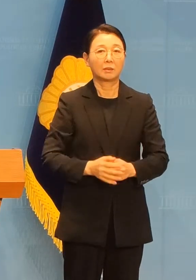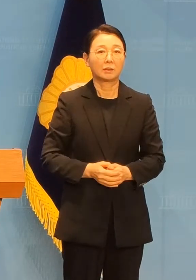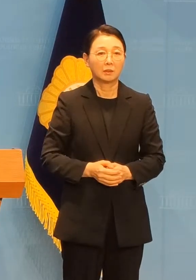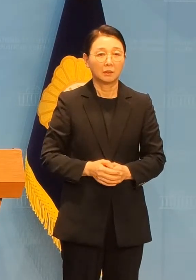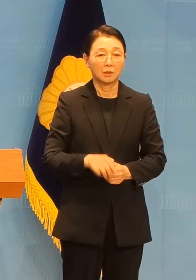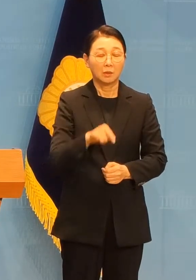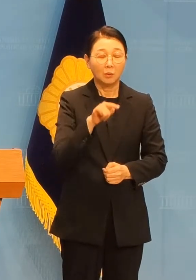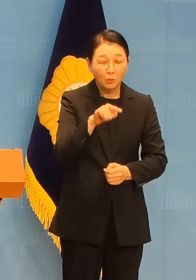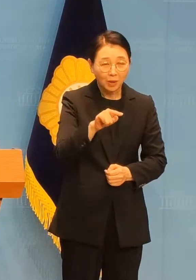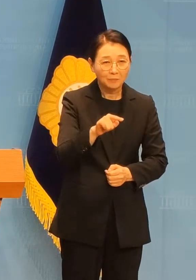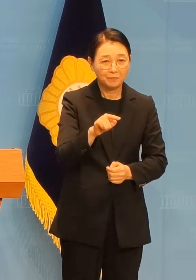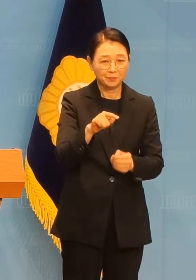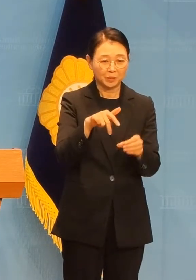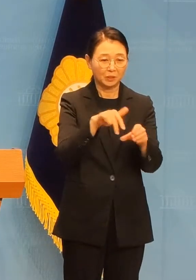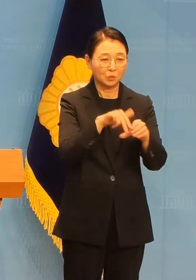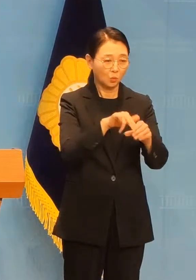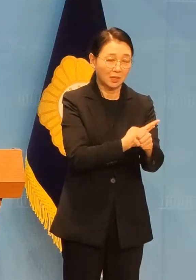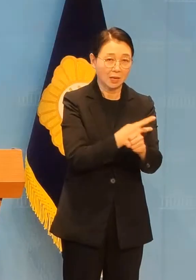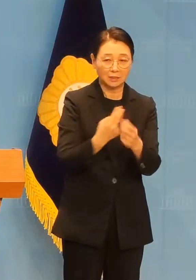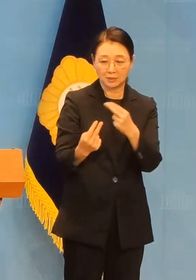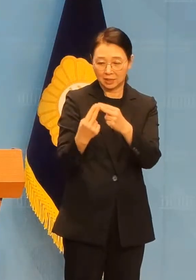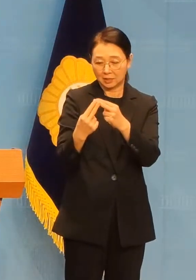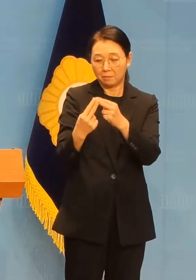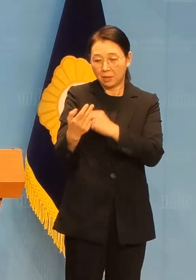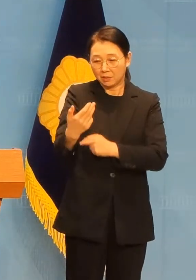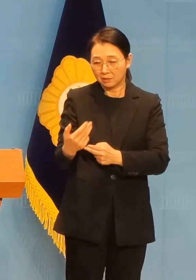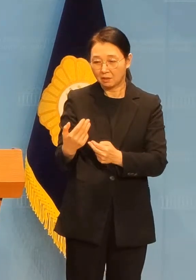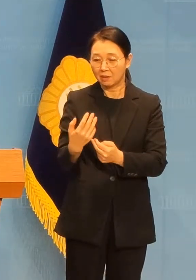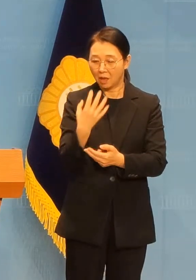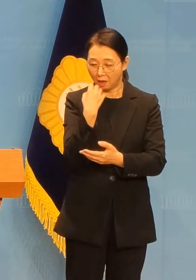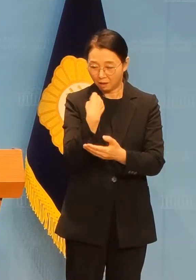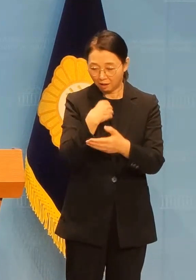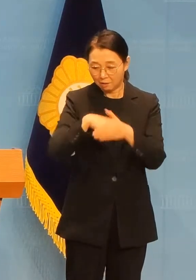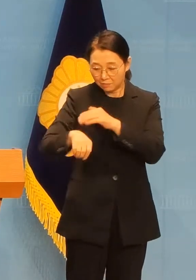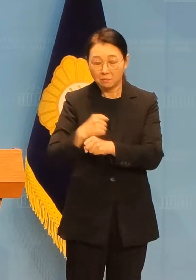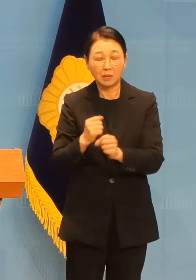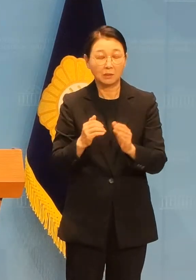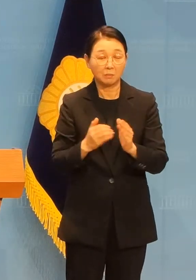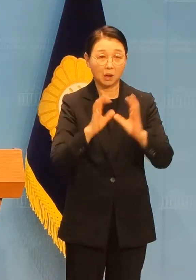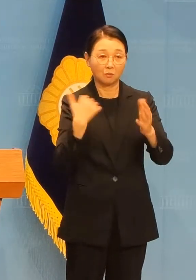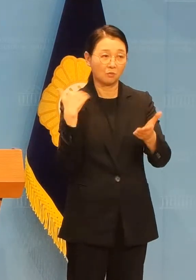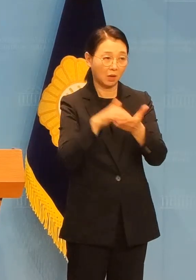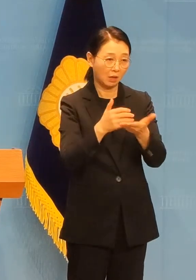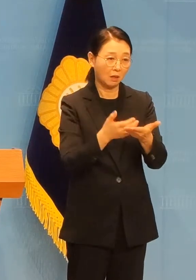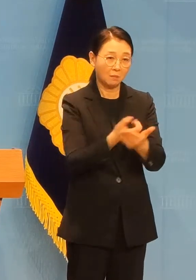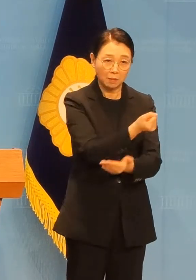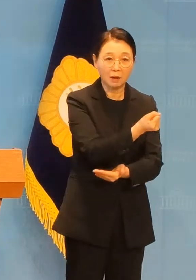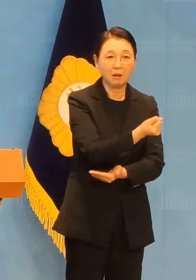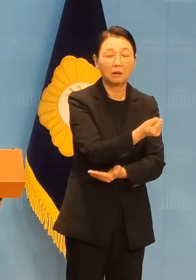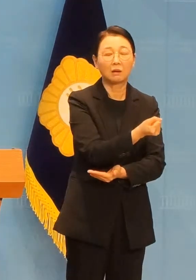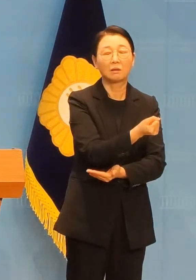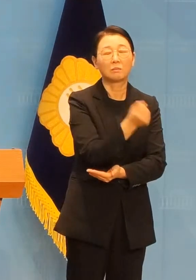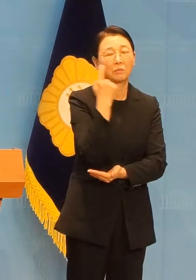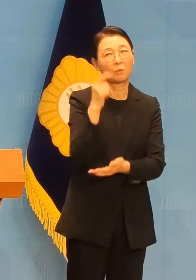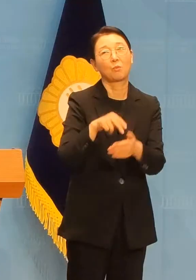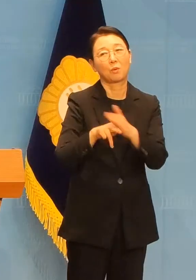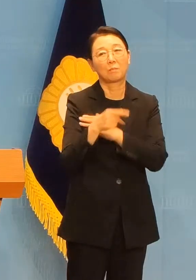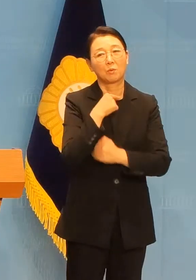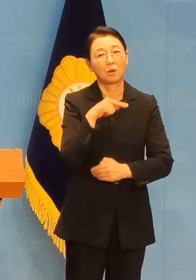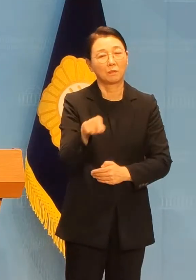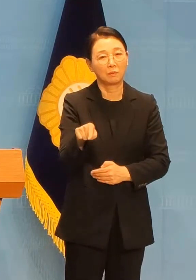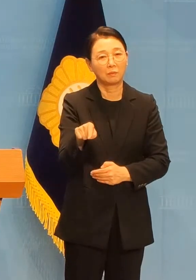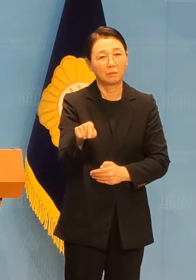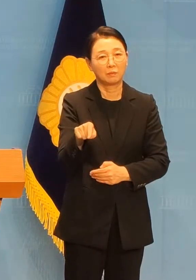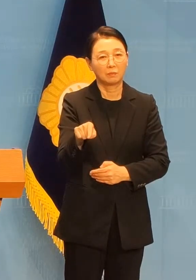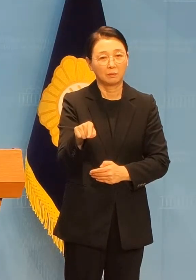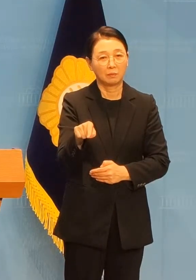그동안 축적한 자산을 미리 빼돌려서 국고에 귀속되는 것을 회피하려고 하는 조치에